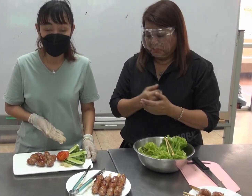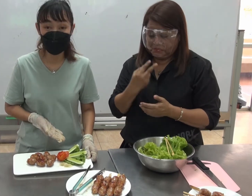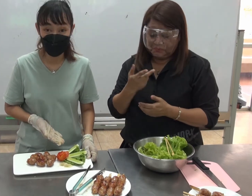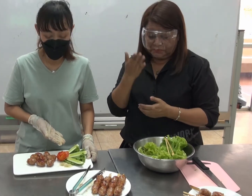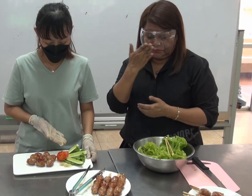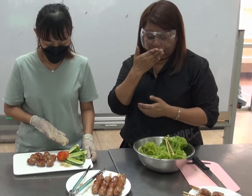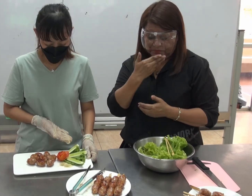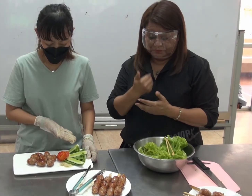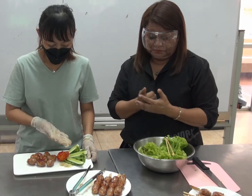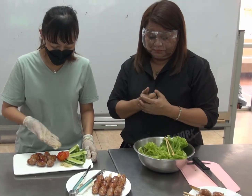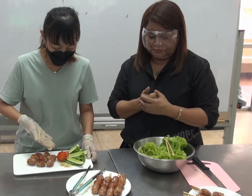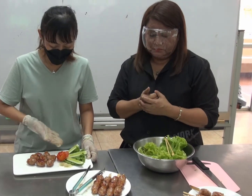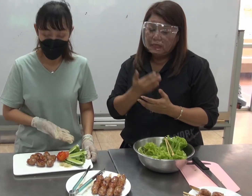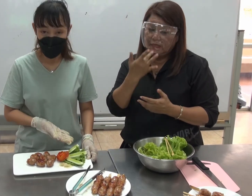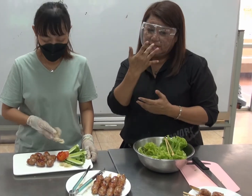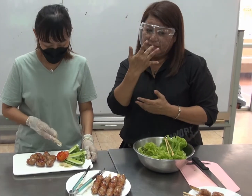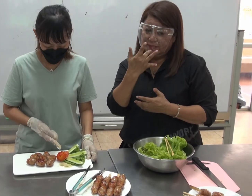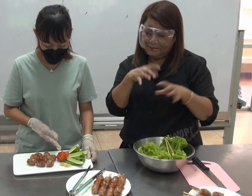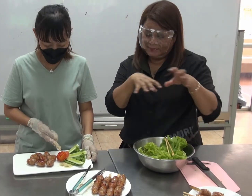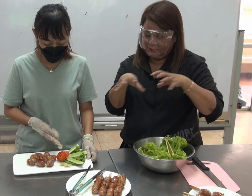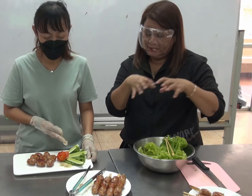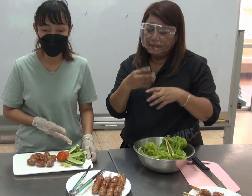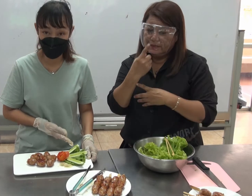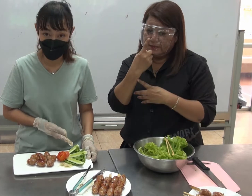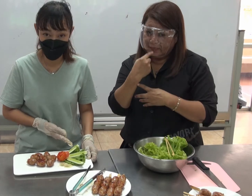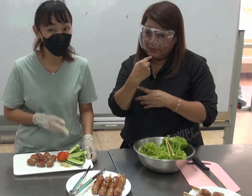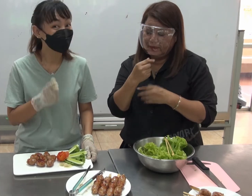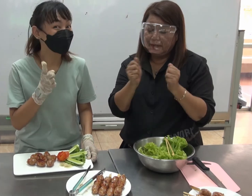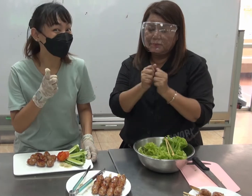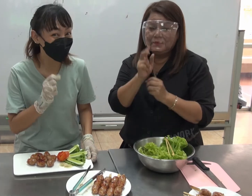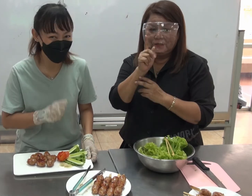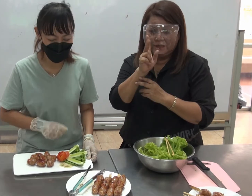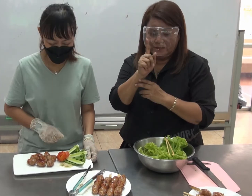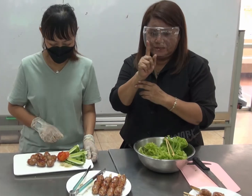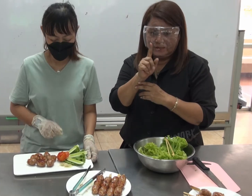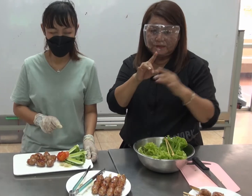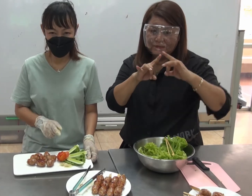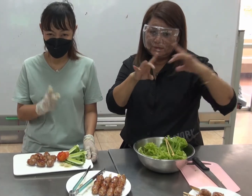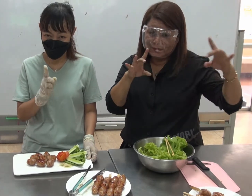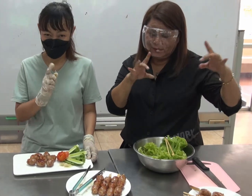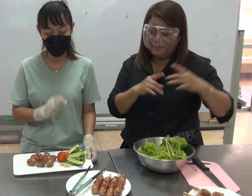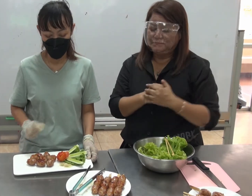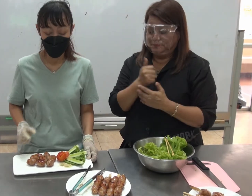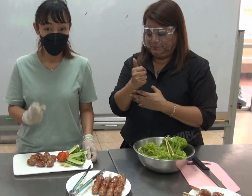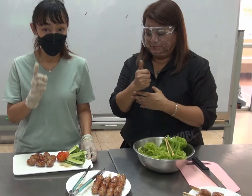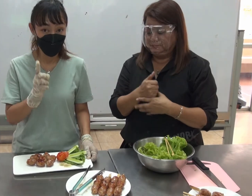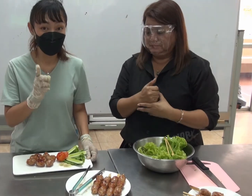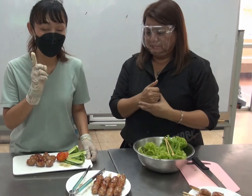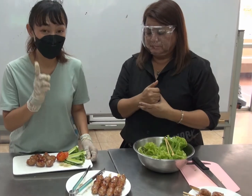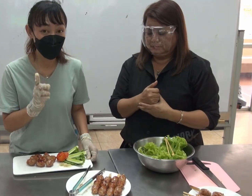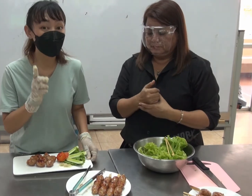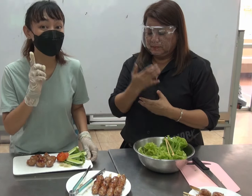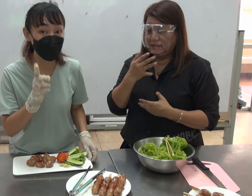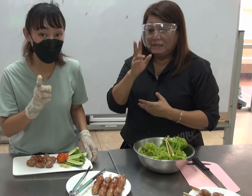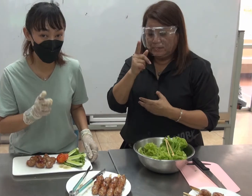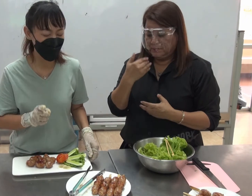การใช้สีของการตกแต่งนะคะสีแดงกับสีเขียวสีคู่ตรงข้ามนะคะสีแดงกับเขียวนอกจากมีสีแด